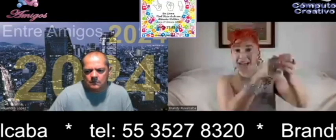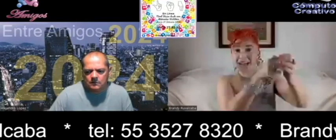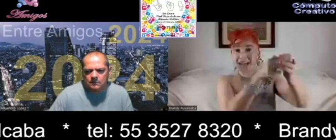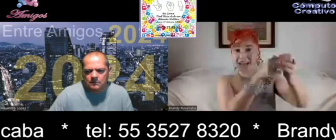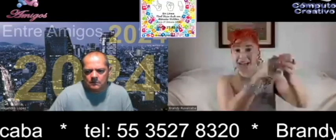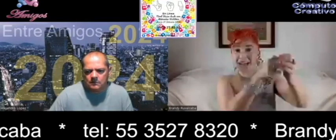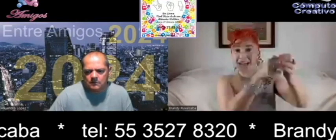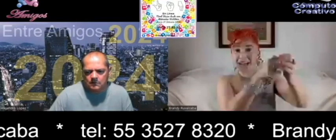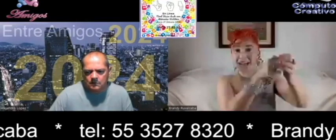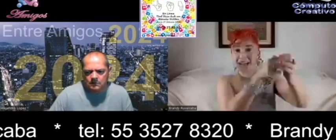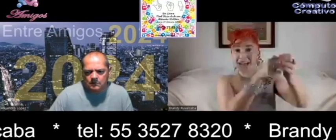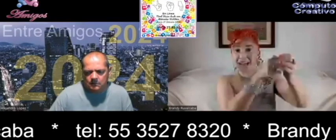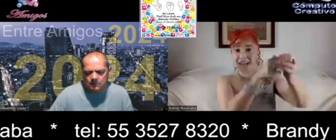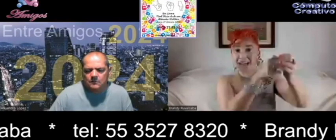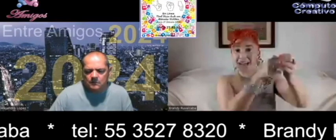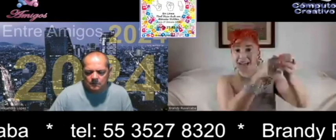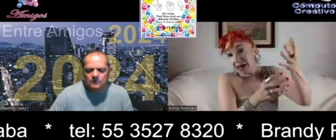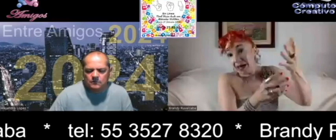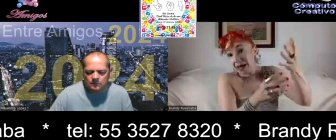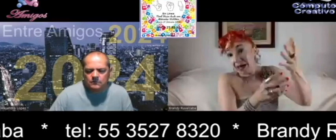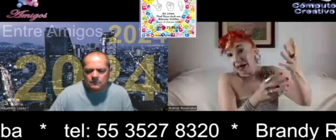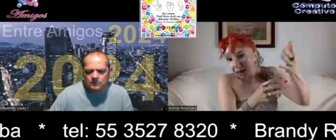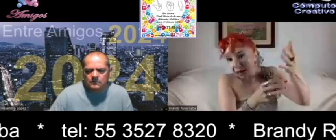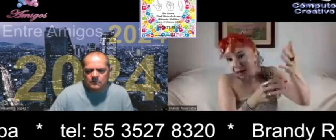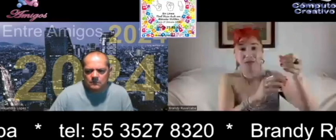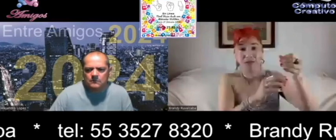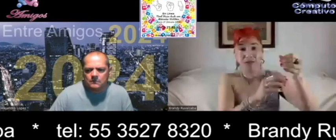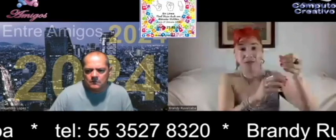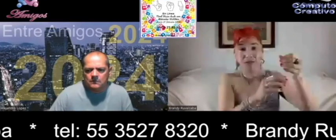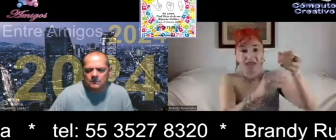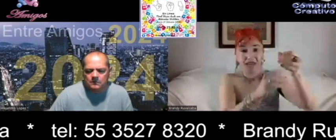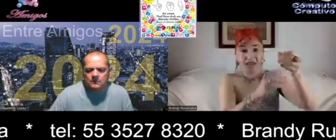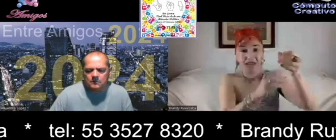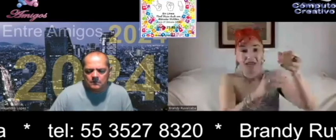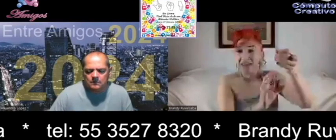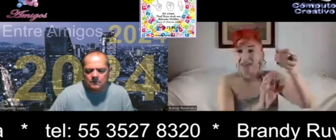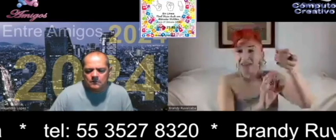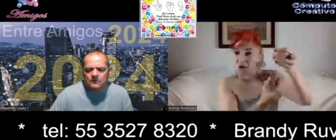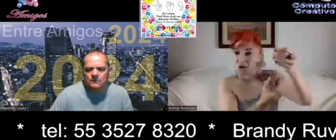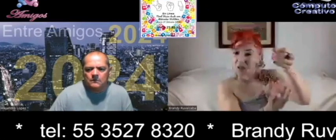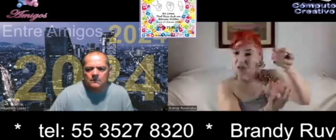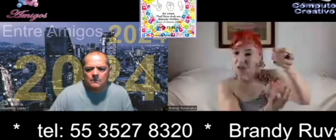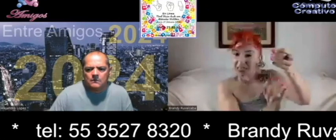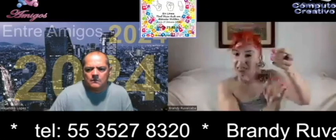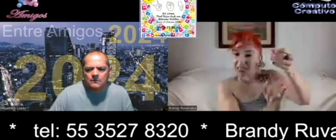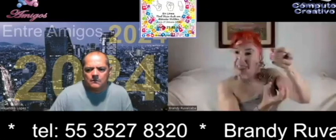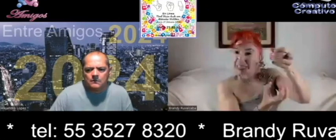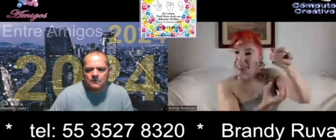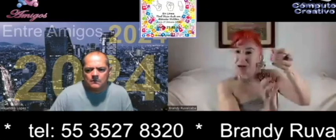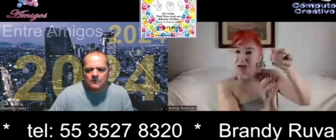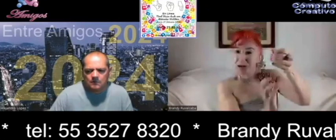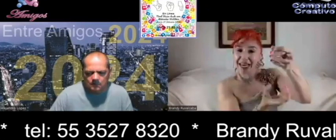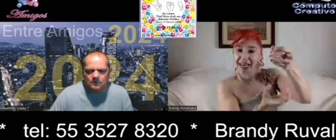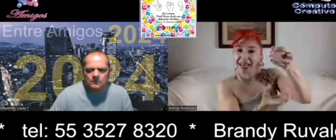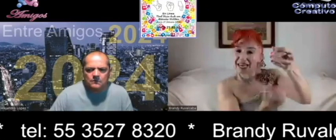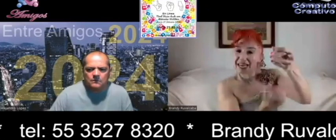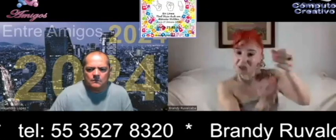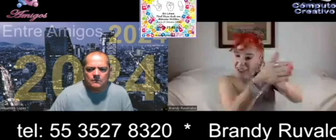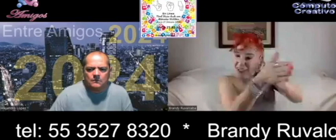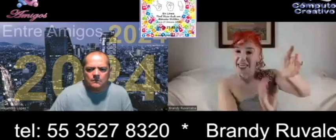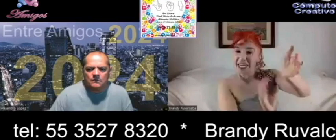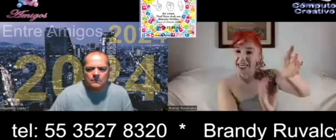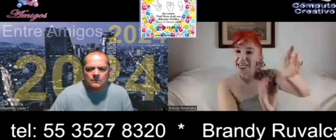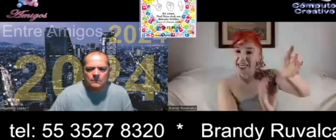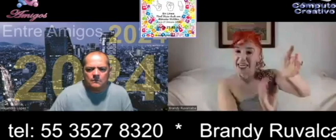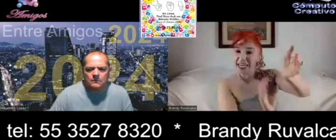molinillo que se llamaba, que era un palo, bueno, es un palo de madera, valga la redundancia, con unas cositas aquí que se mueve. Y al hacer esto, tú